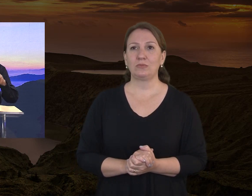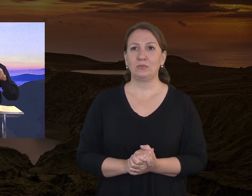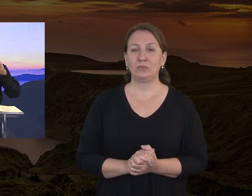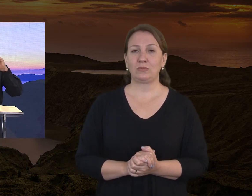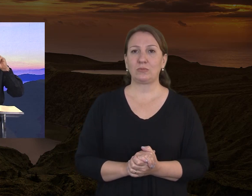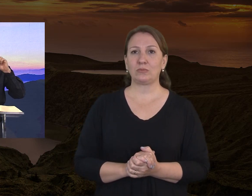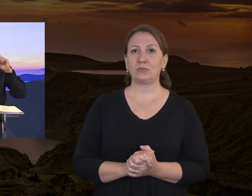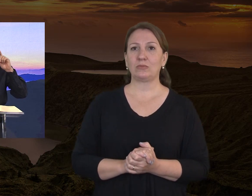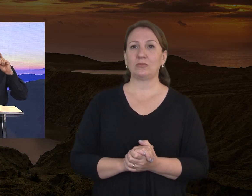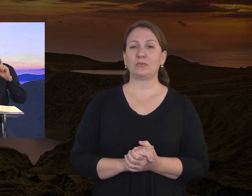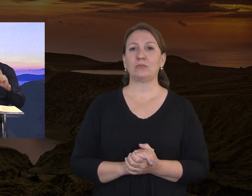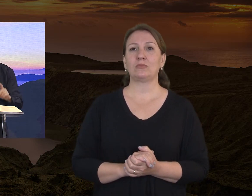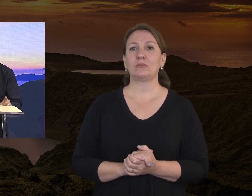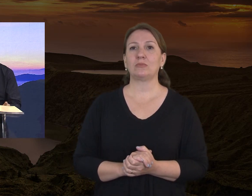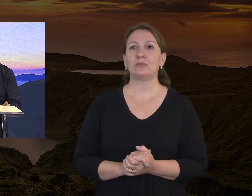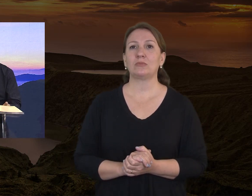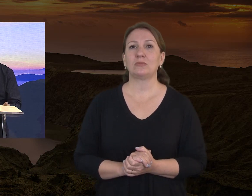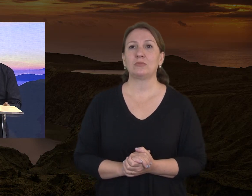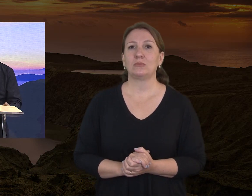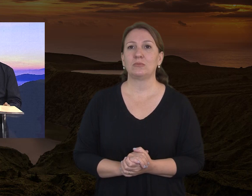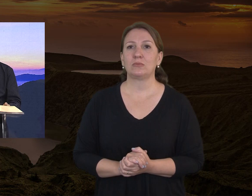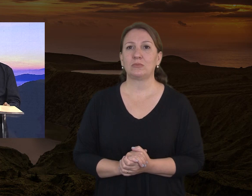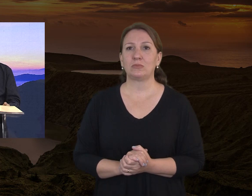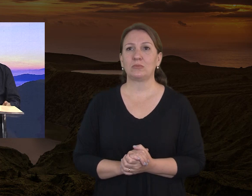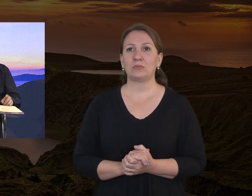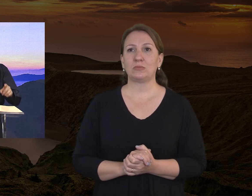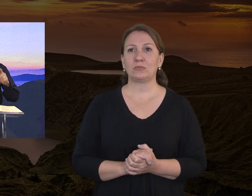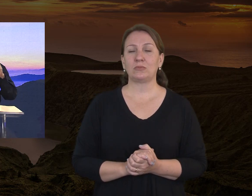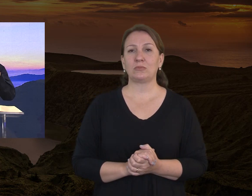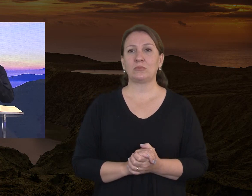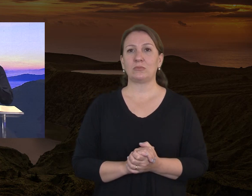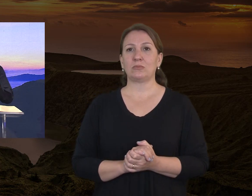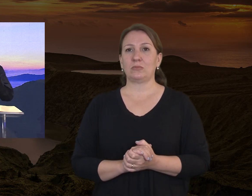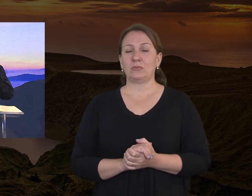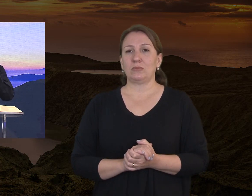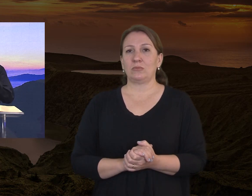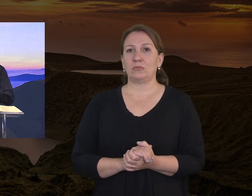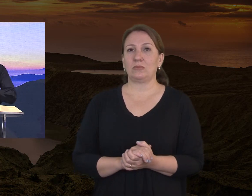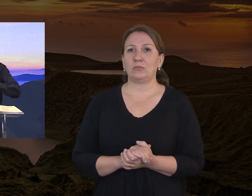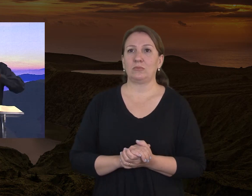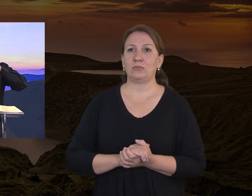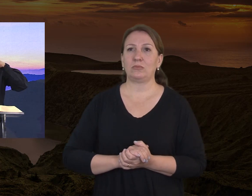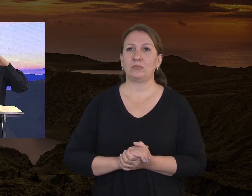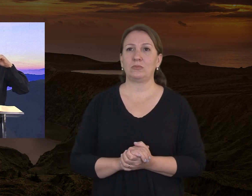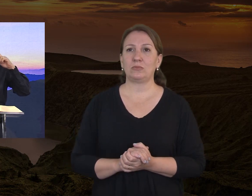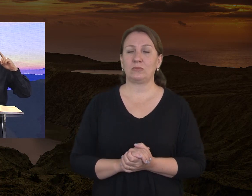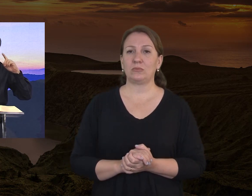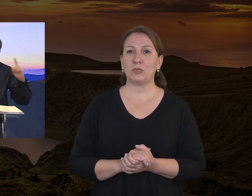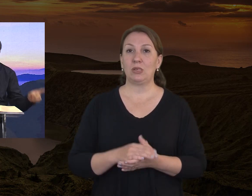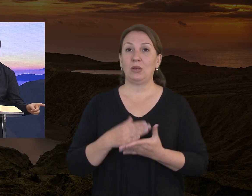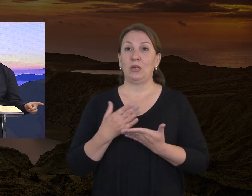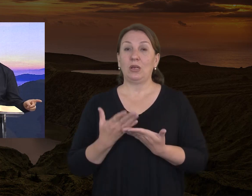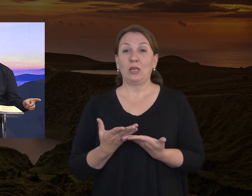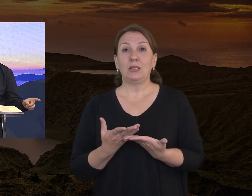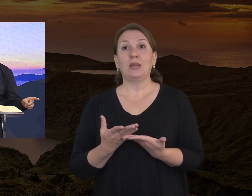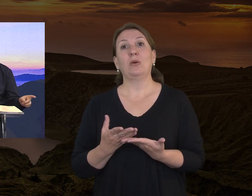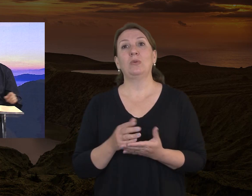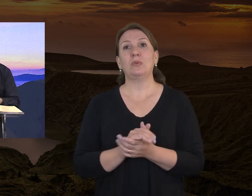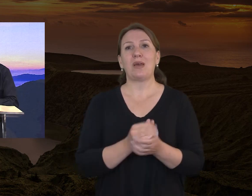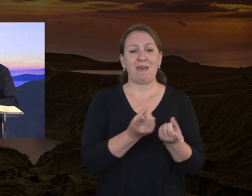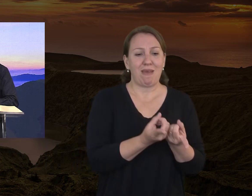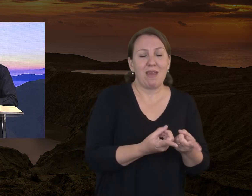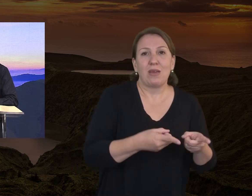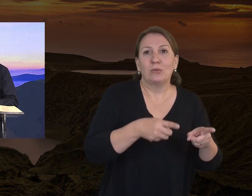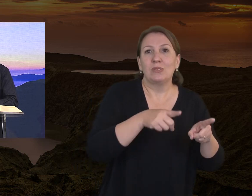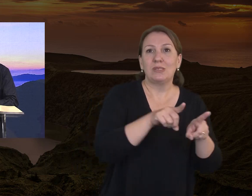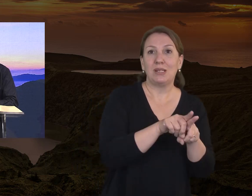reconciliasse consigo mesmo. Aqui não diz reconciliasse consigo mesmo a igreja. Porque